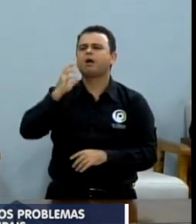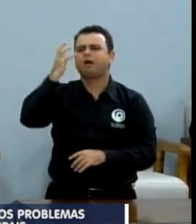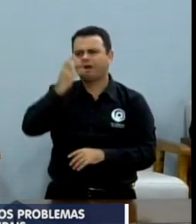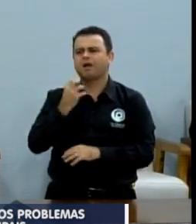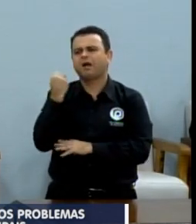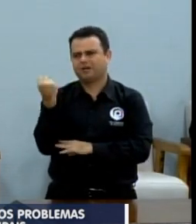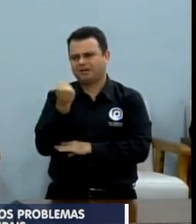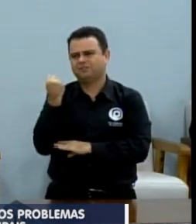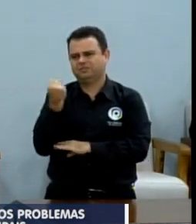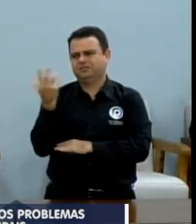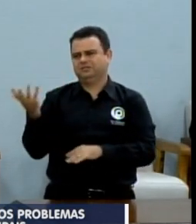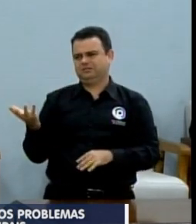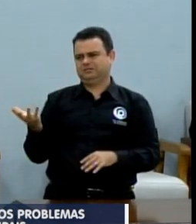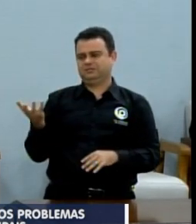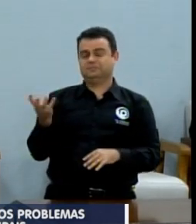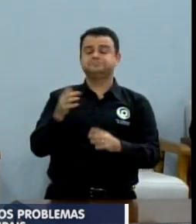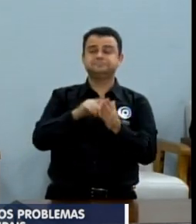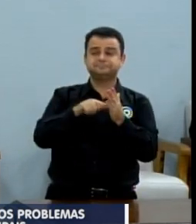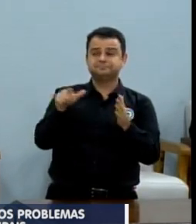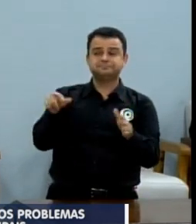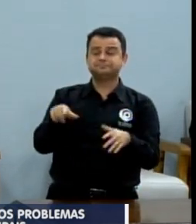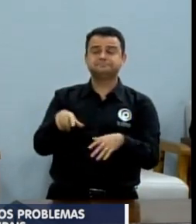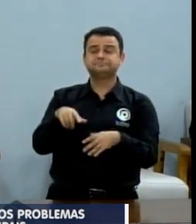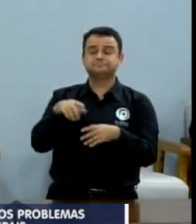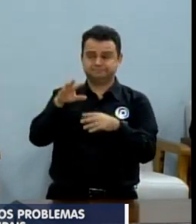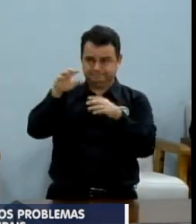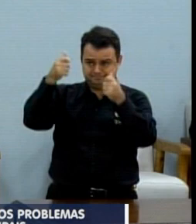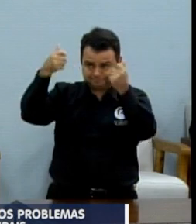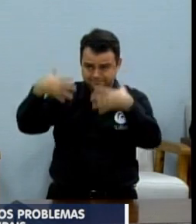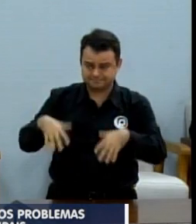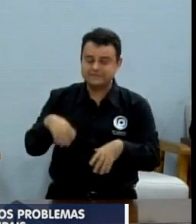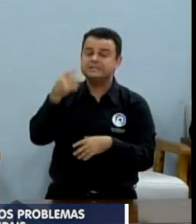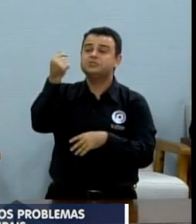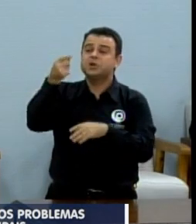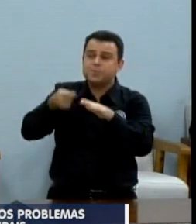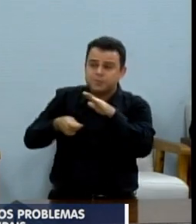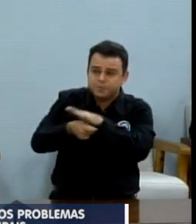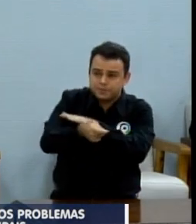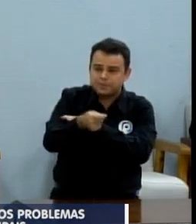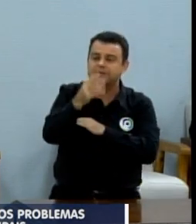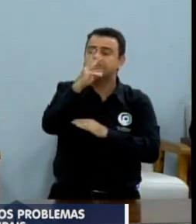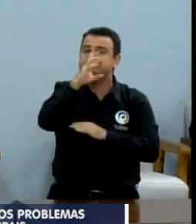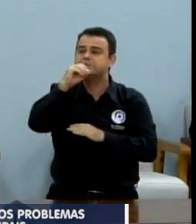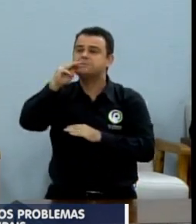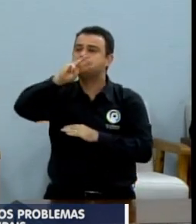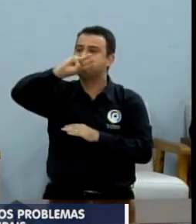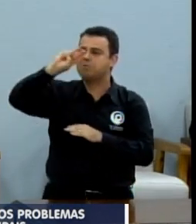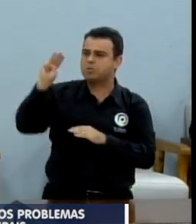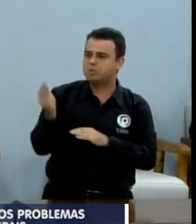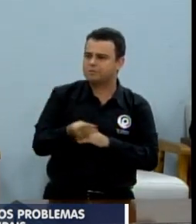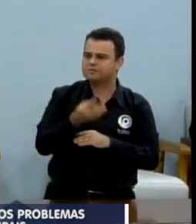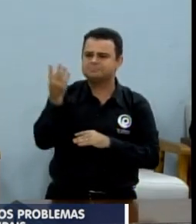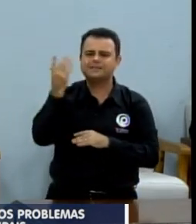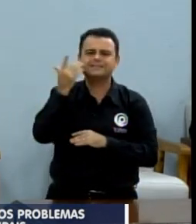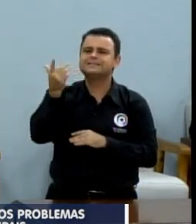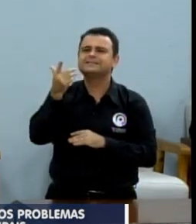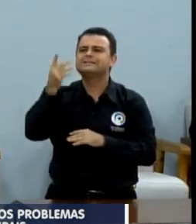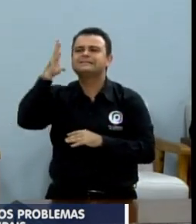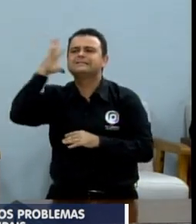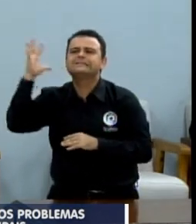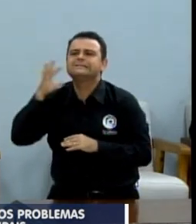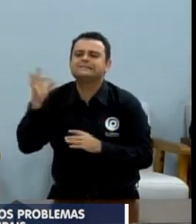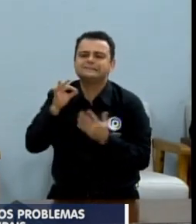para dar um exemplo de coisas banais desses 300 milhões se ele anunciou agora a gente não sabe bem direito o que que é